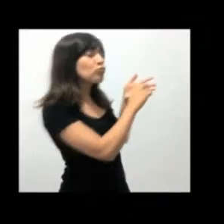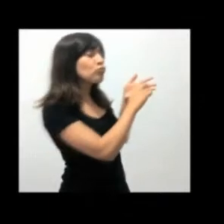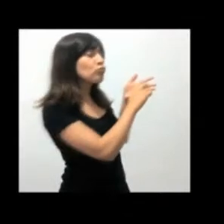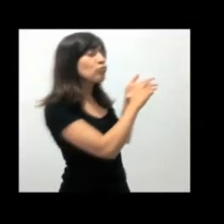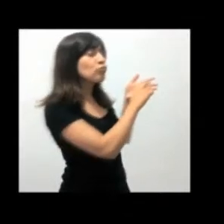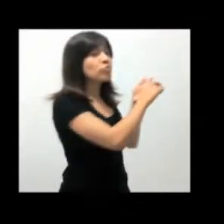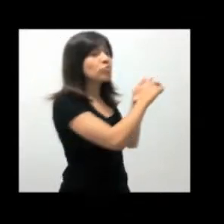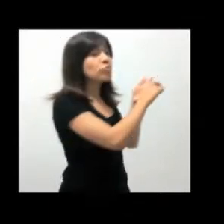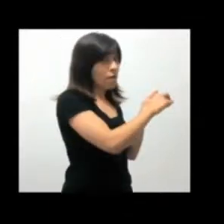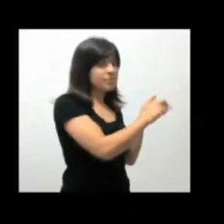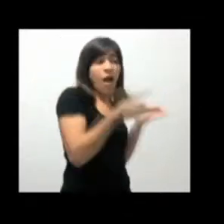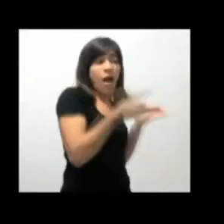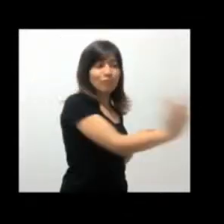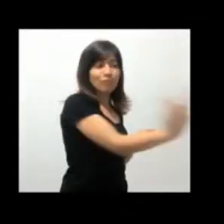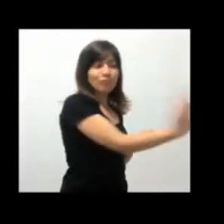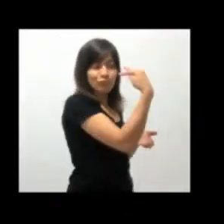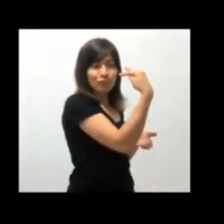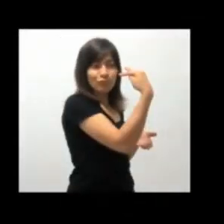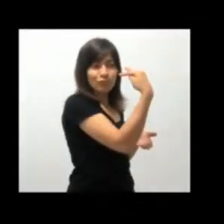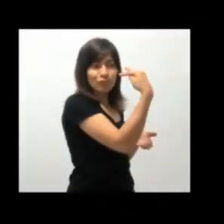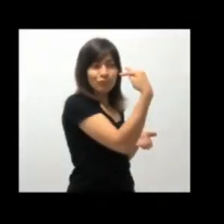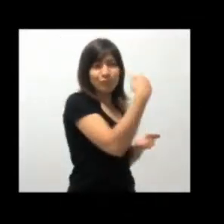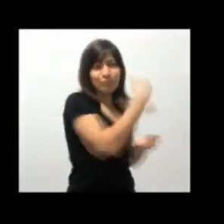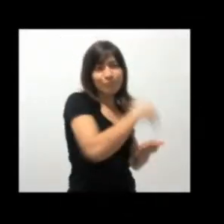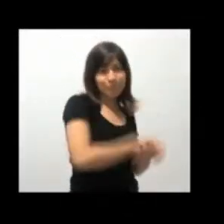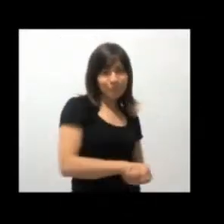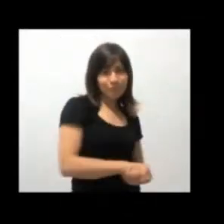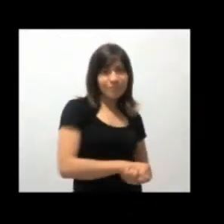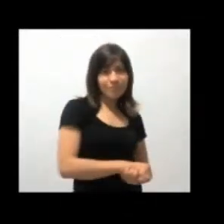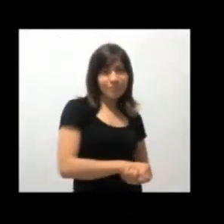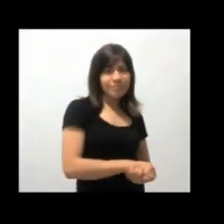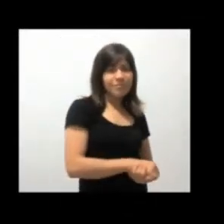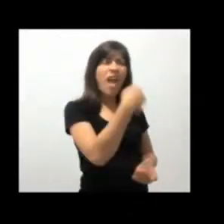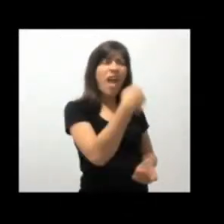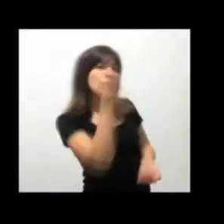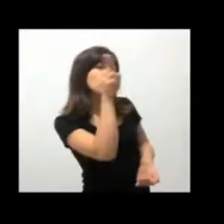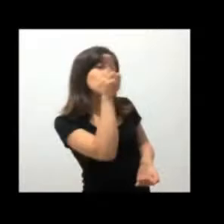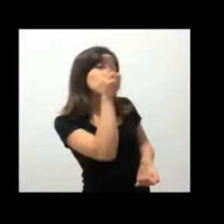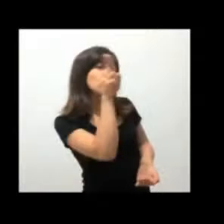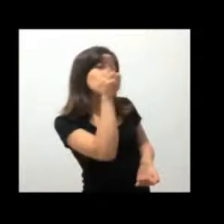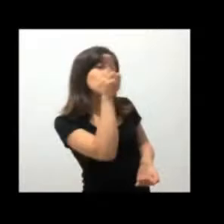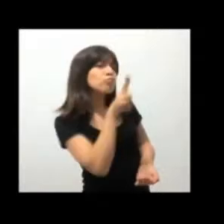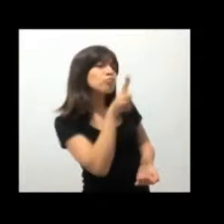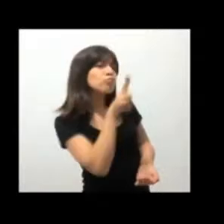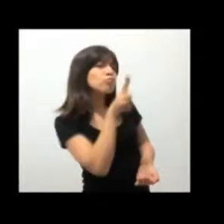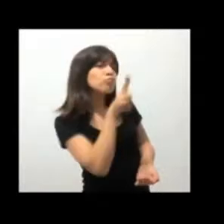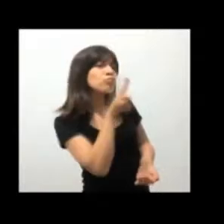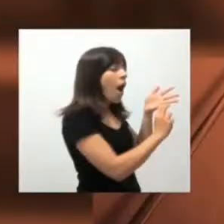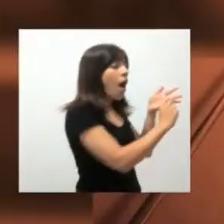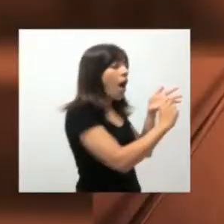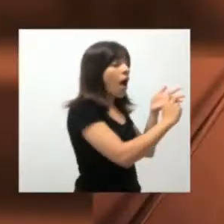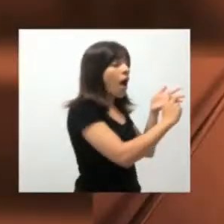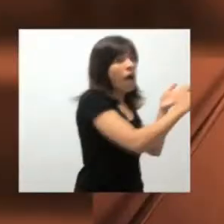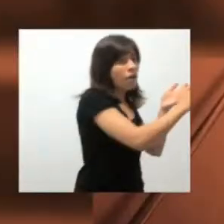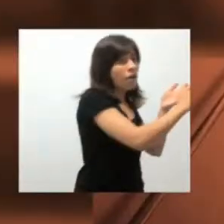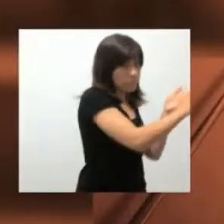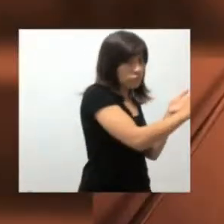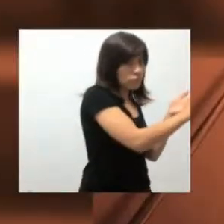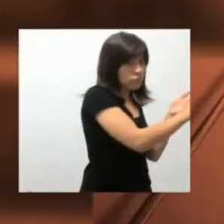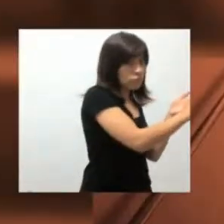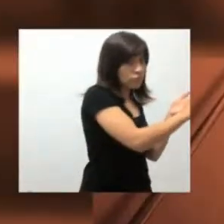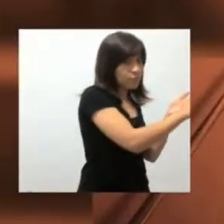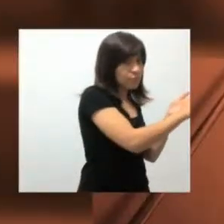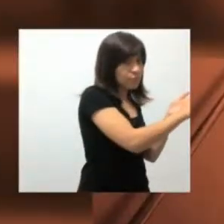Qual é a utilidade que ela tem na minha vida? Essa escada, quando ela não